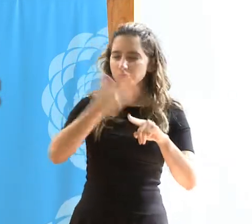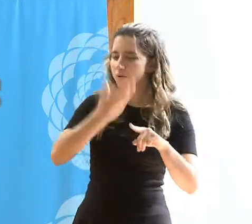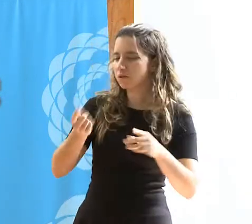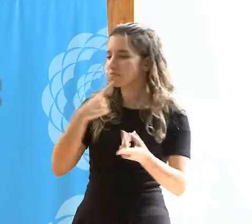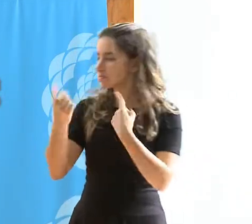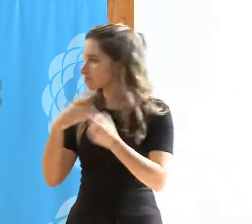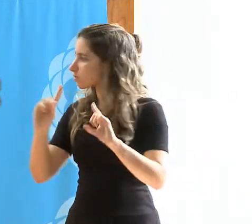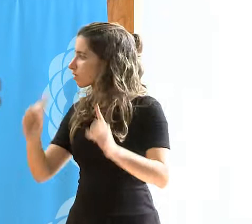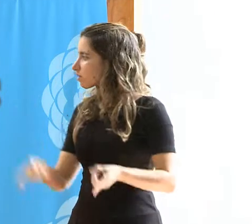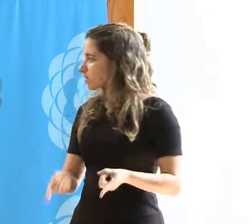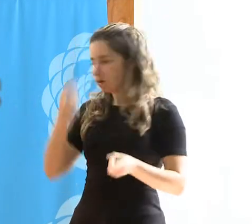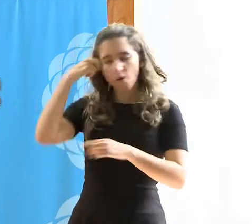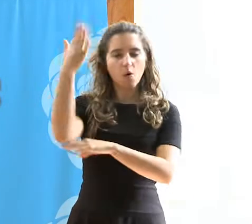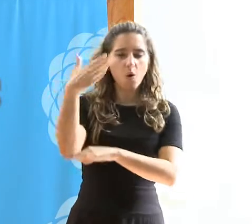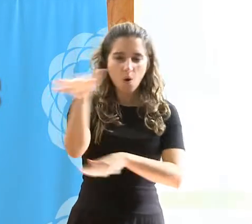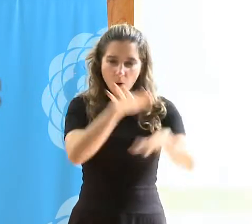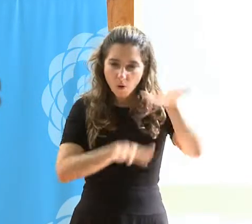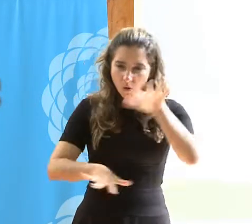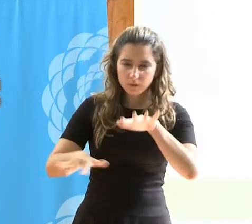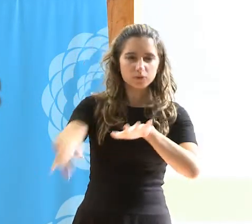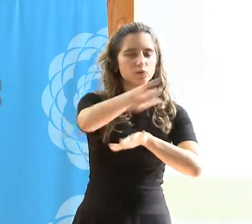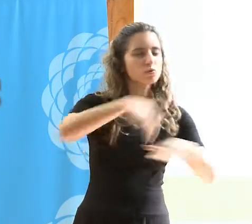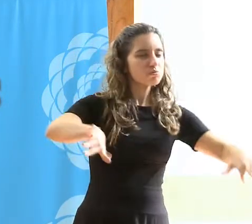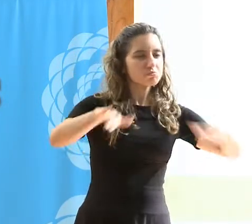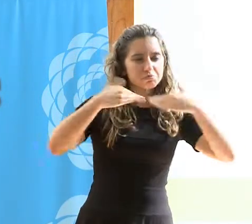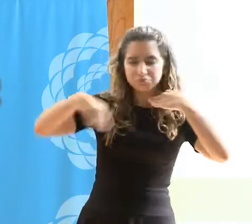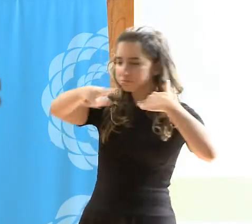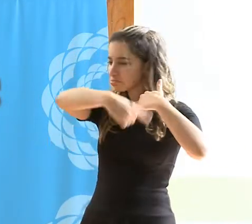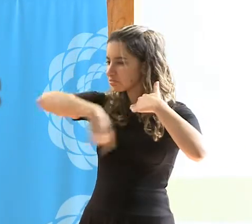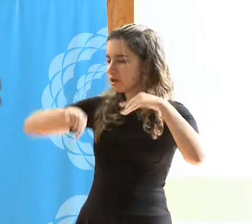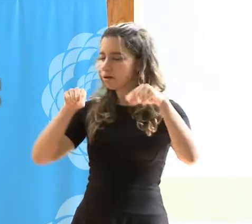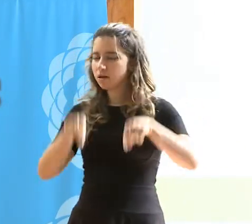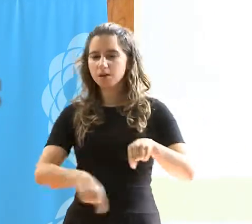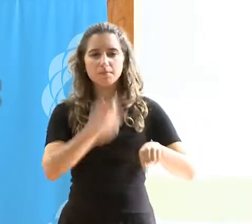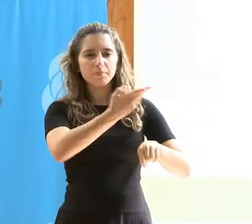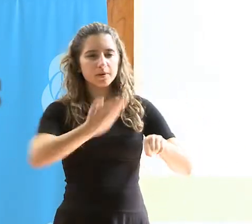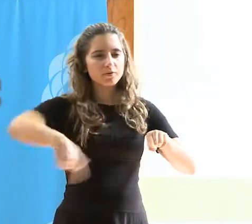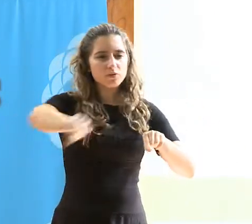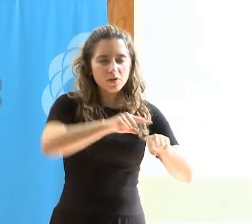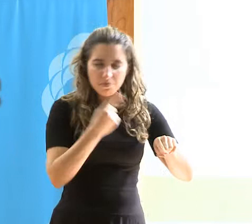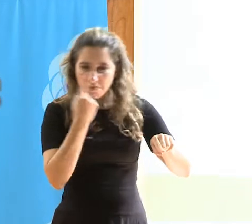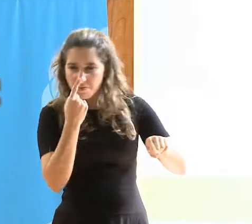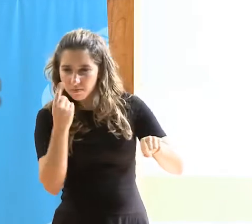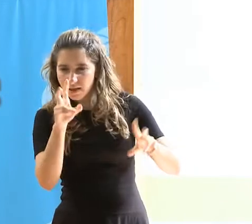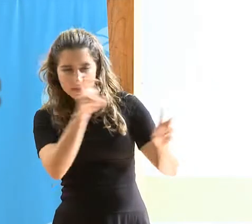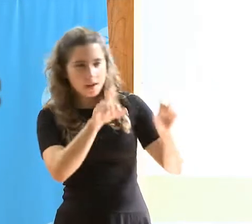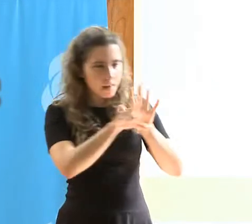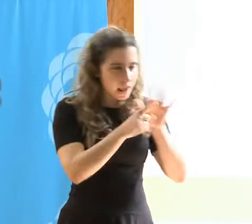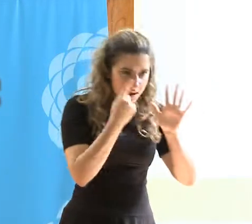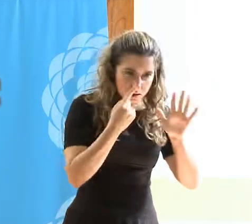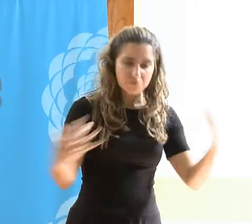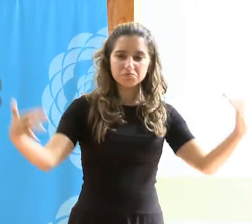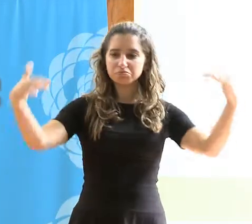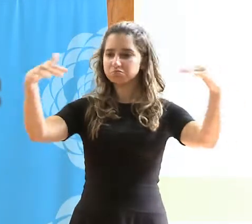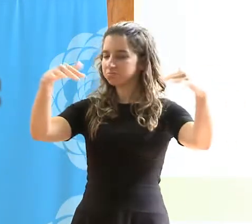o realizar congresos de comunicación popular, donde podamos escuchar a los interesados en participar de esta ley para,